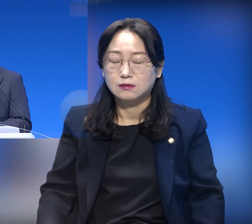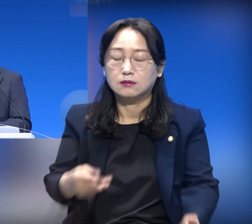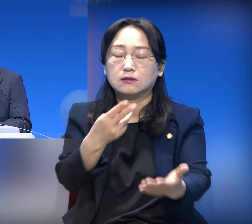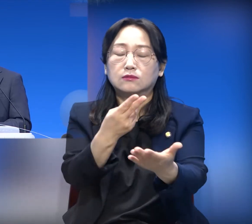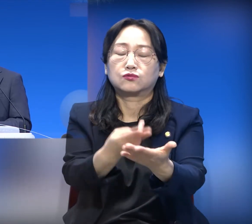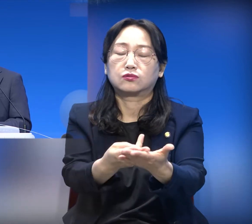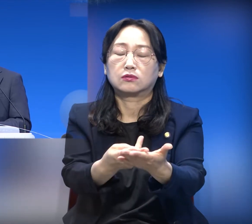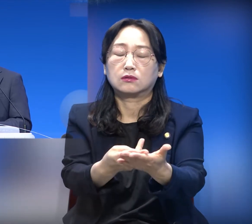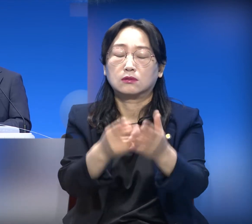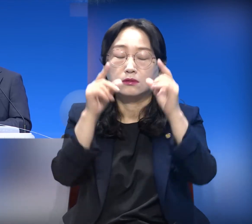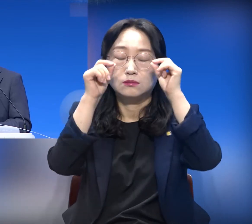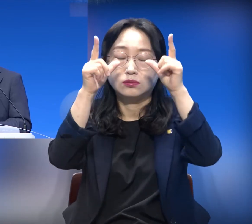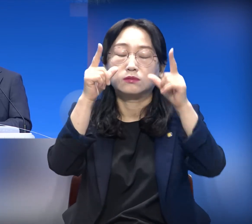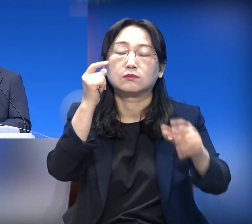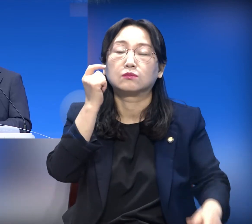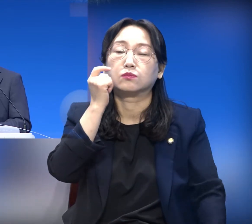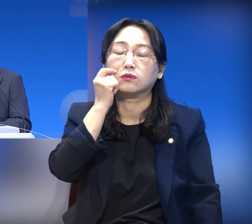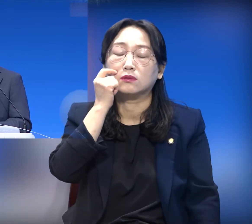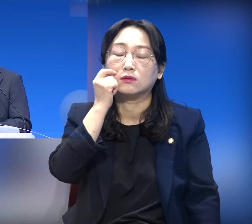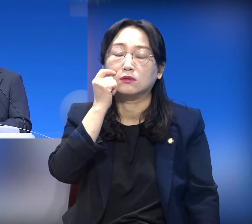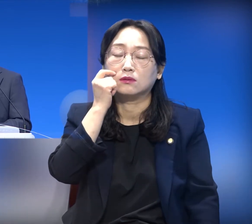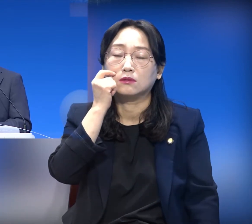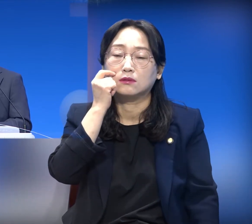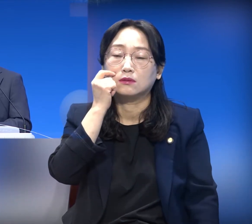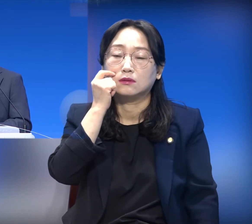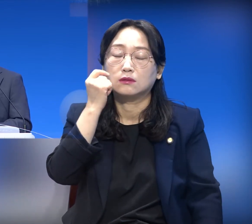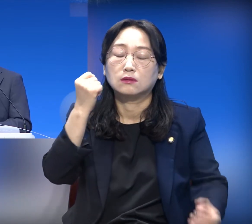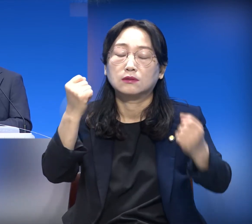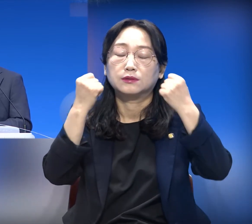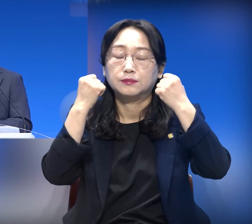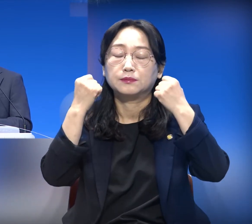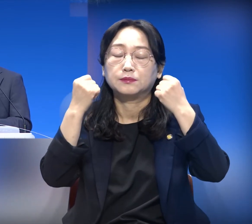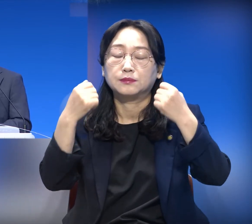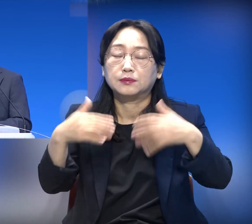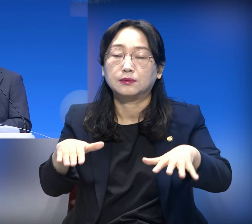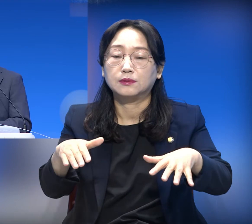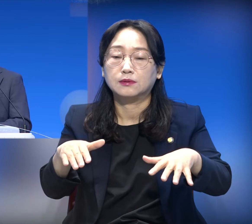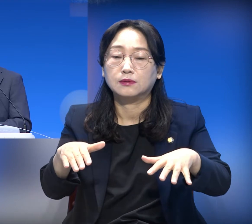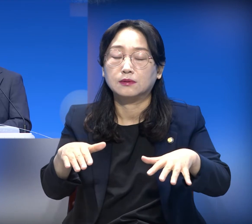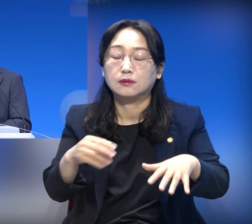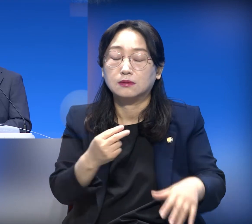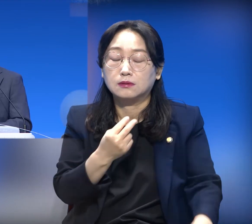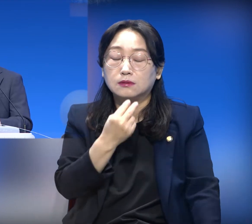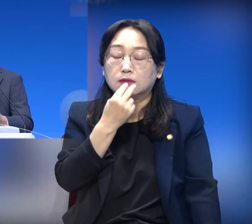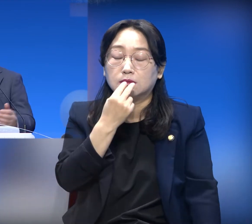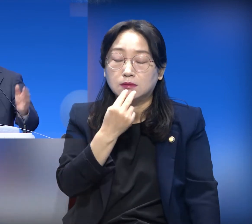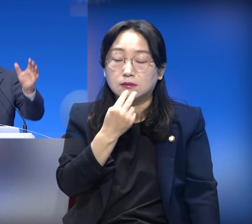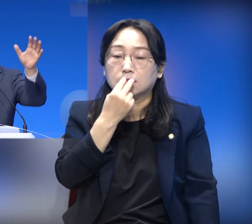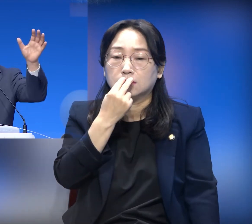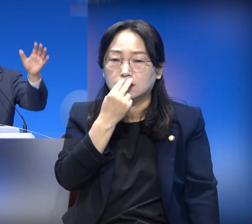누워서 눈도 못 뜨고 그저 힘을 겨우 쉬고 있는데